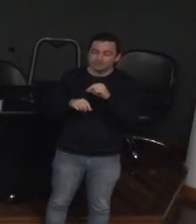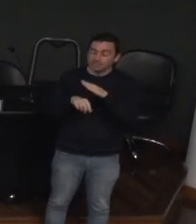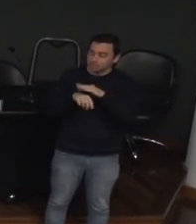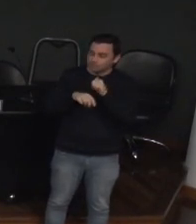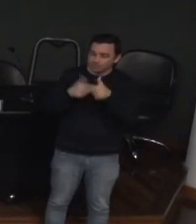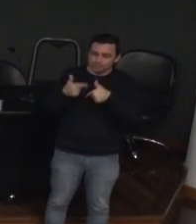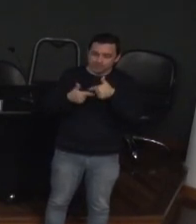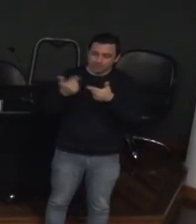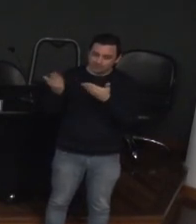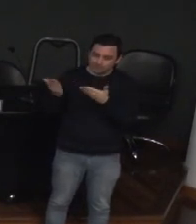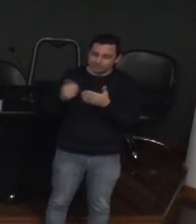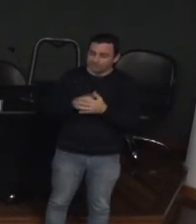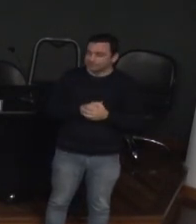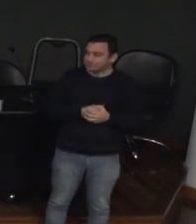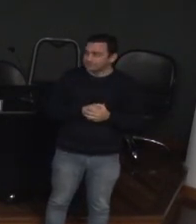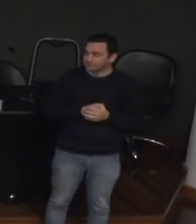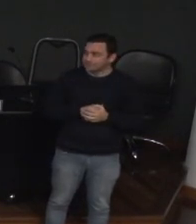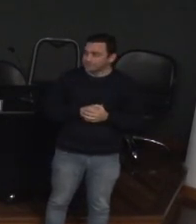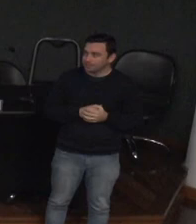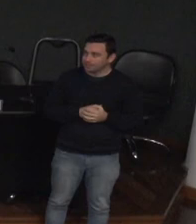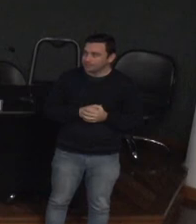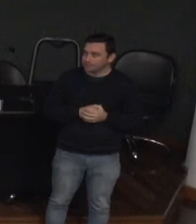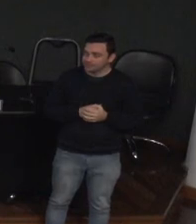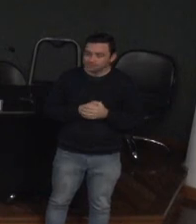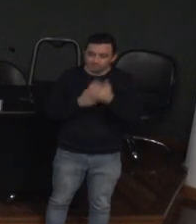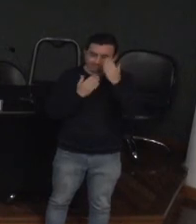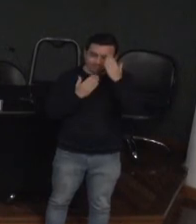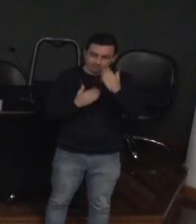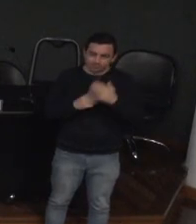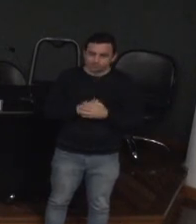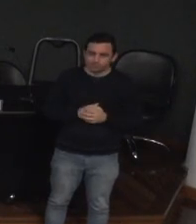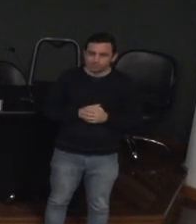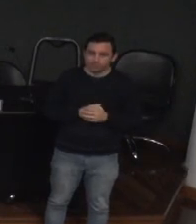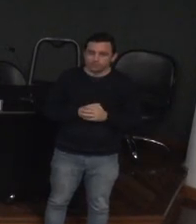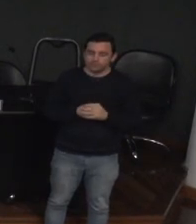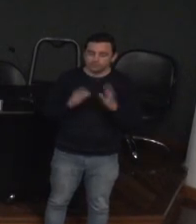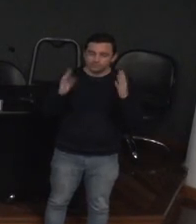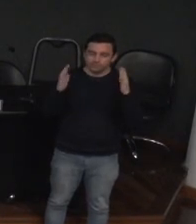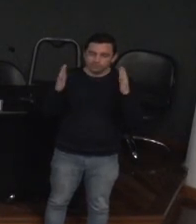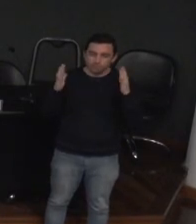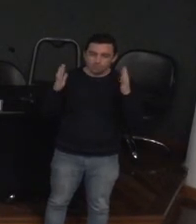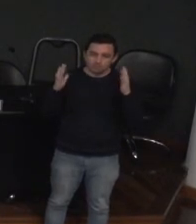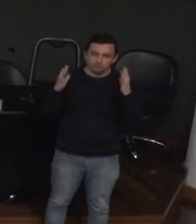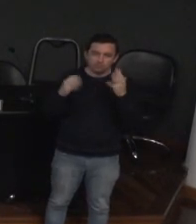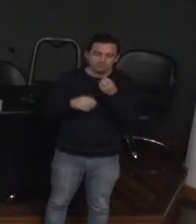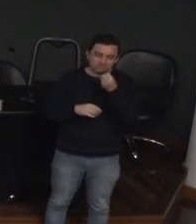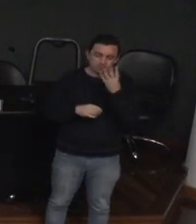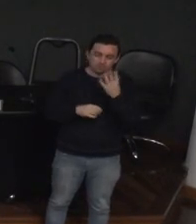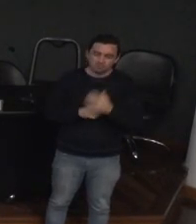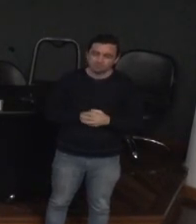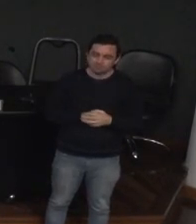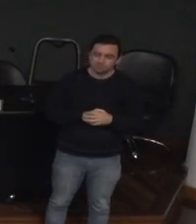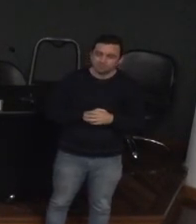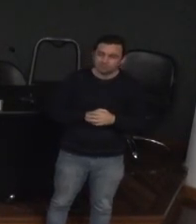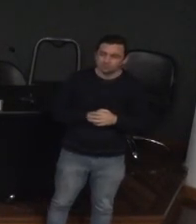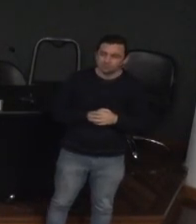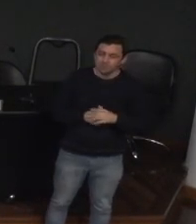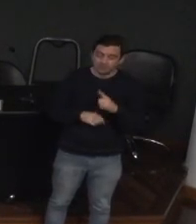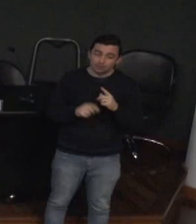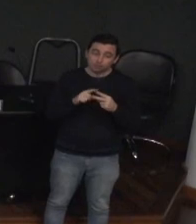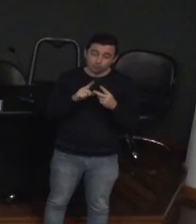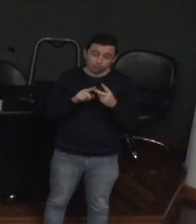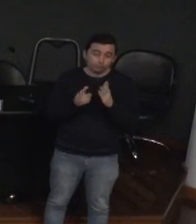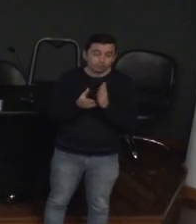Adorei a fundamentação. Beleza, obrigado. Muito bem. Ó, já temos dois